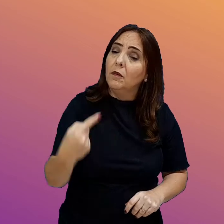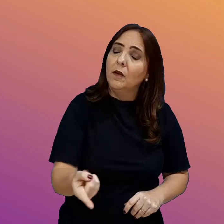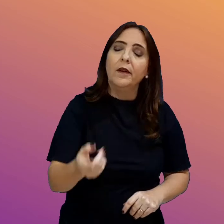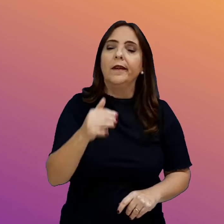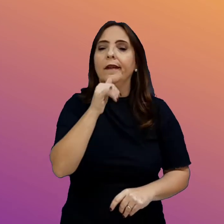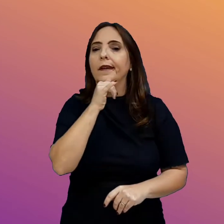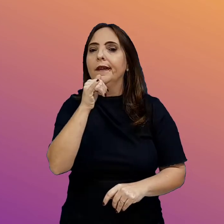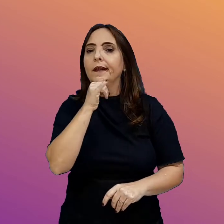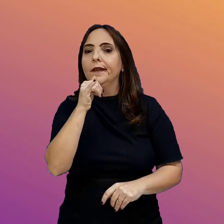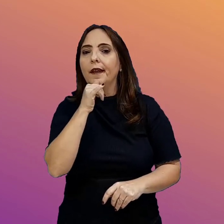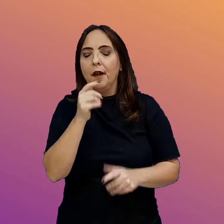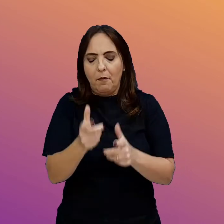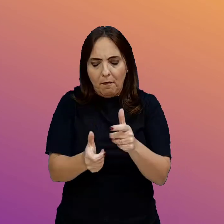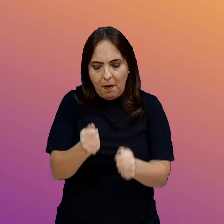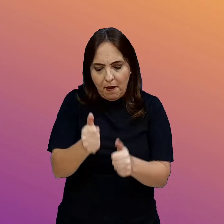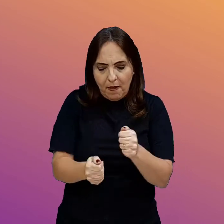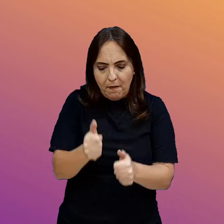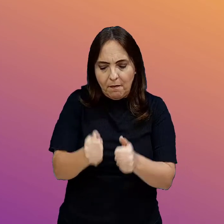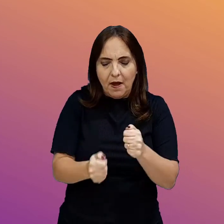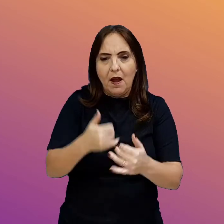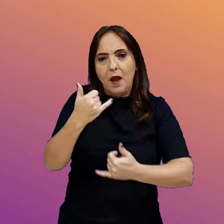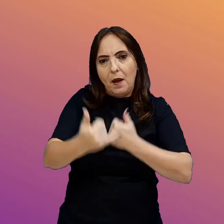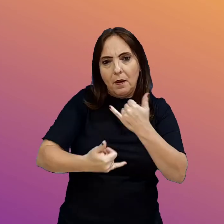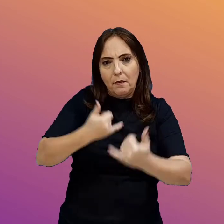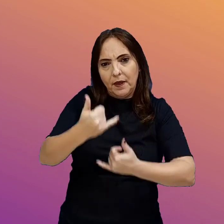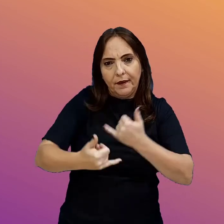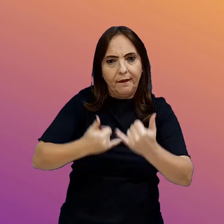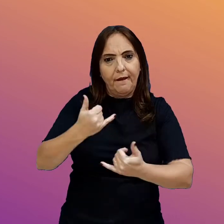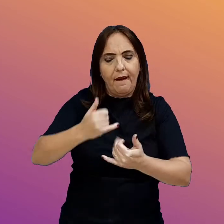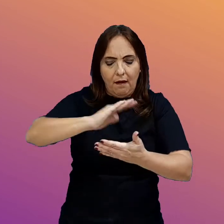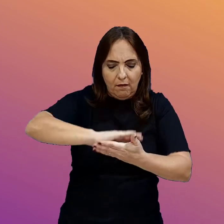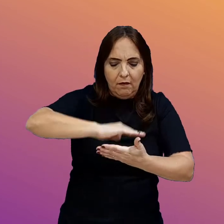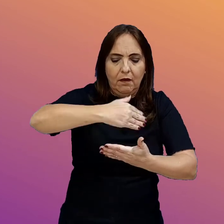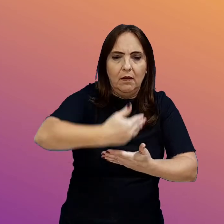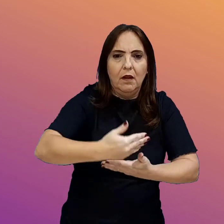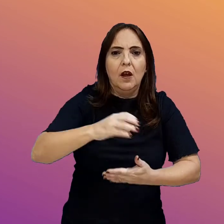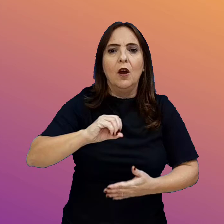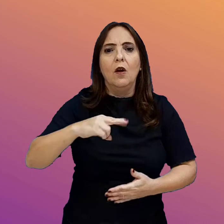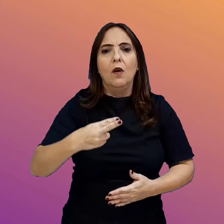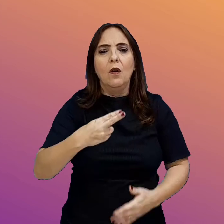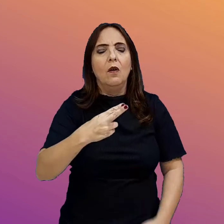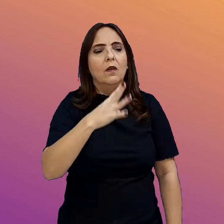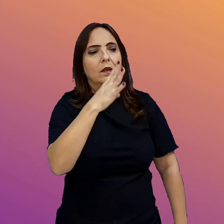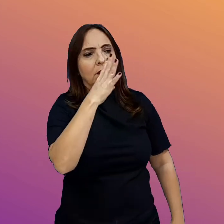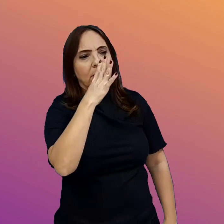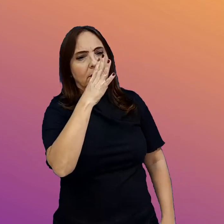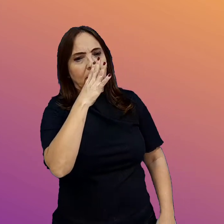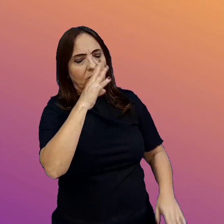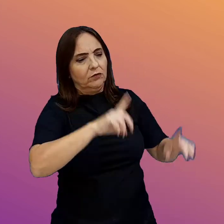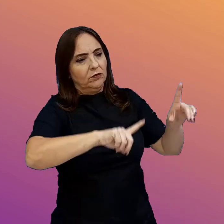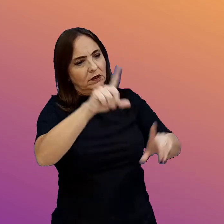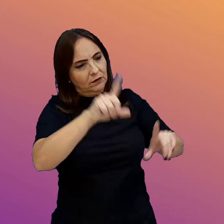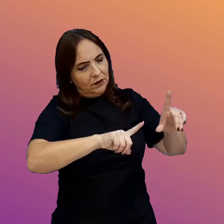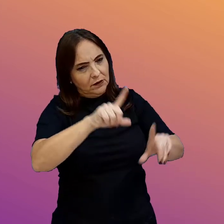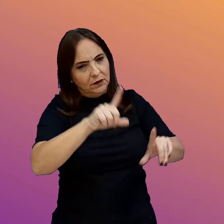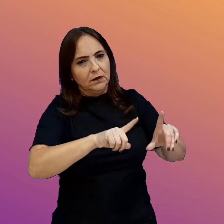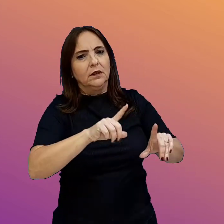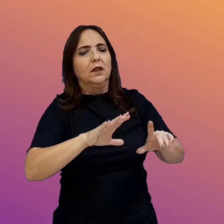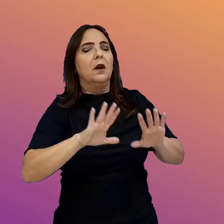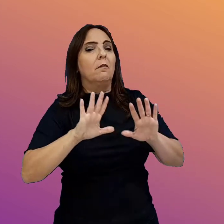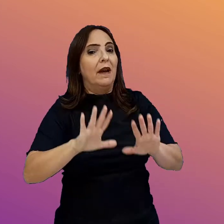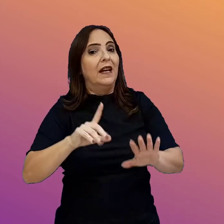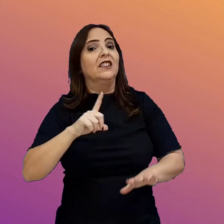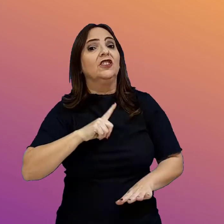pode, por exemplo, jogar seu videogame, brincar de bola, assistir seu vídeo, mas existem prioridades,